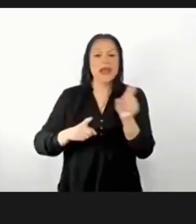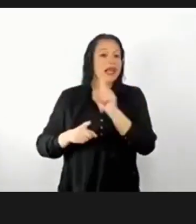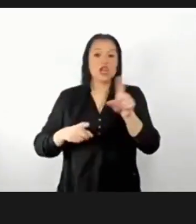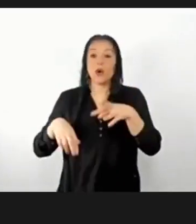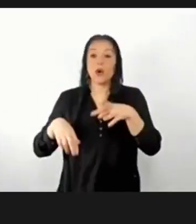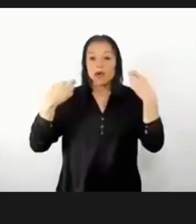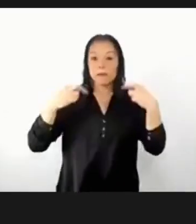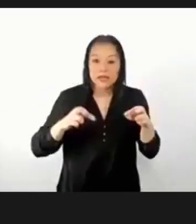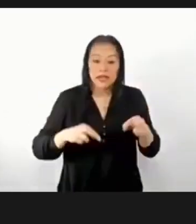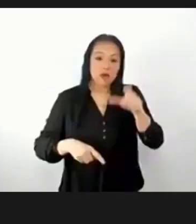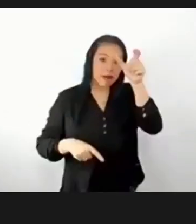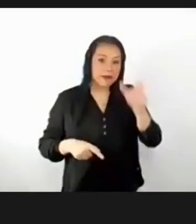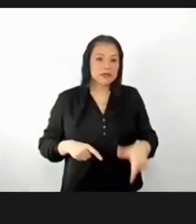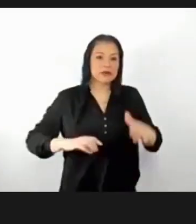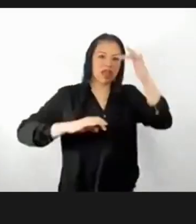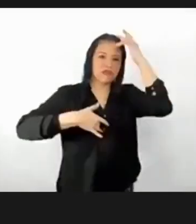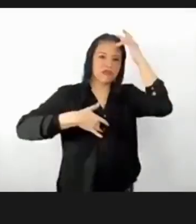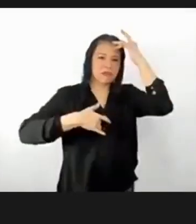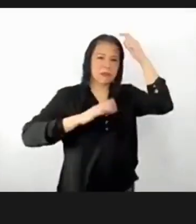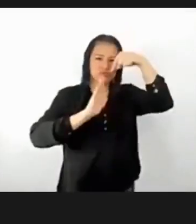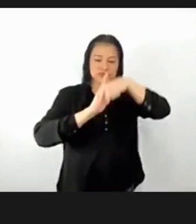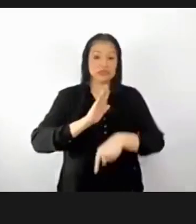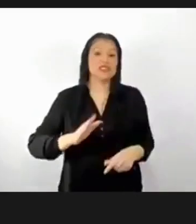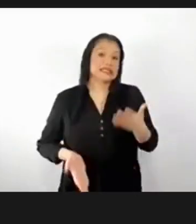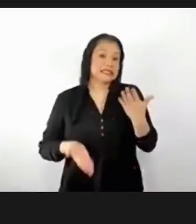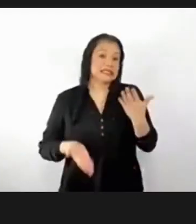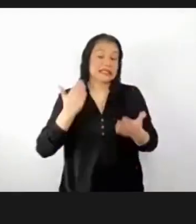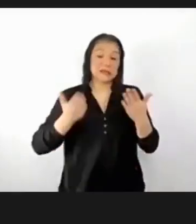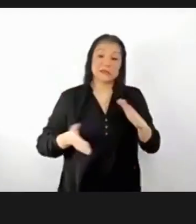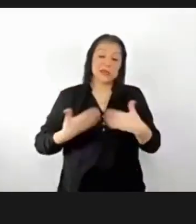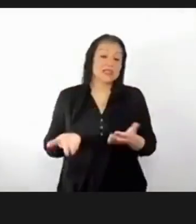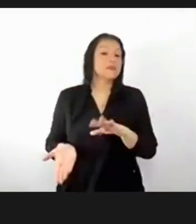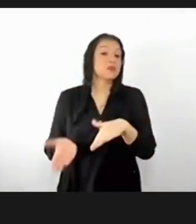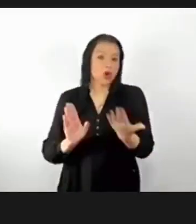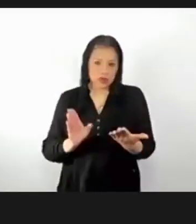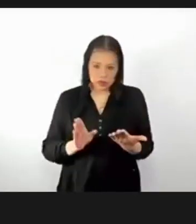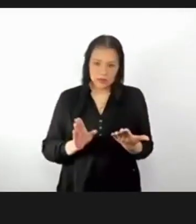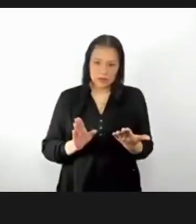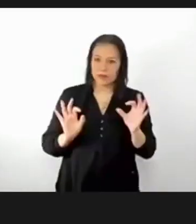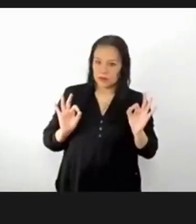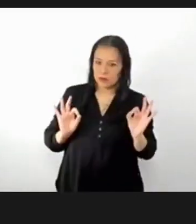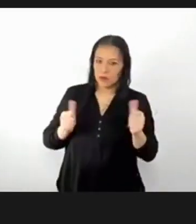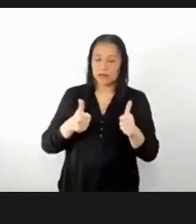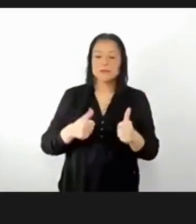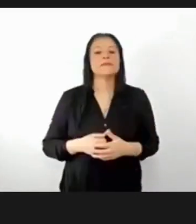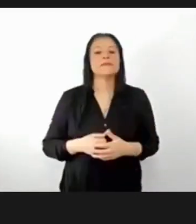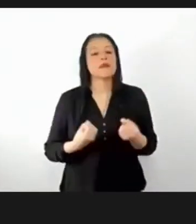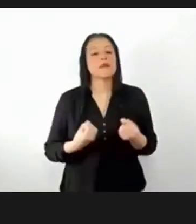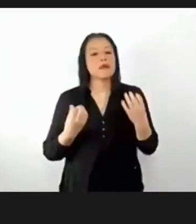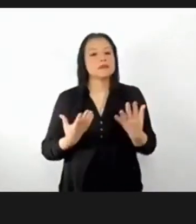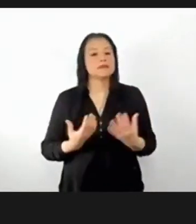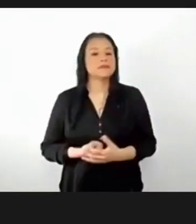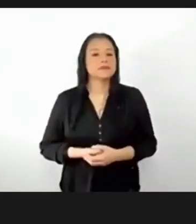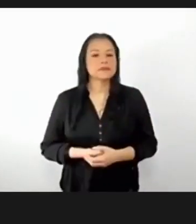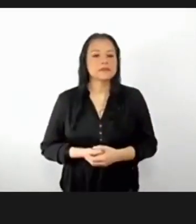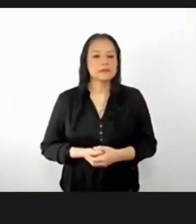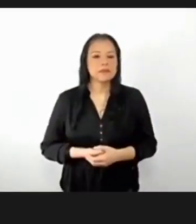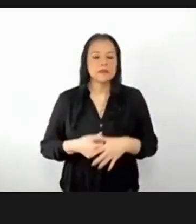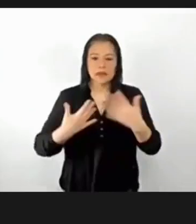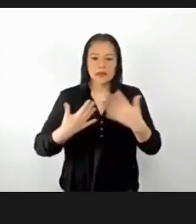uno desarrolle enfermedad grave y se tenga que morir. ¿Ok? Muy bien. Entonces,